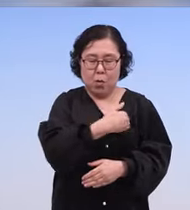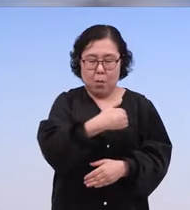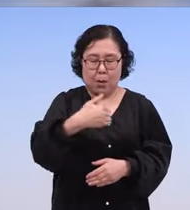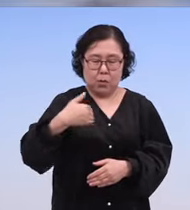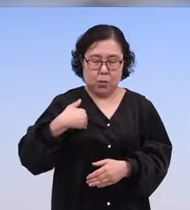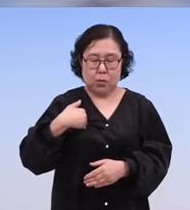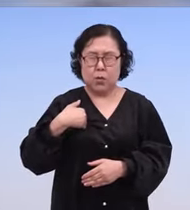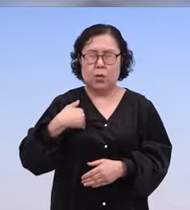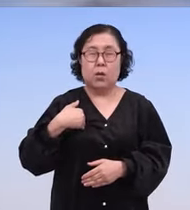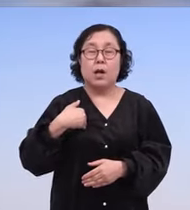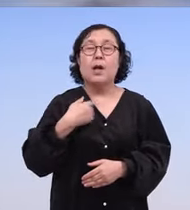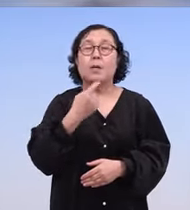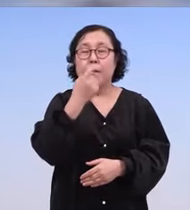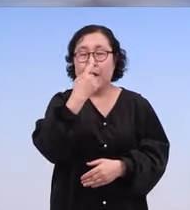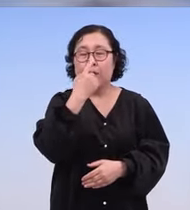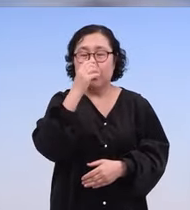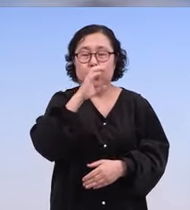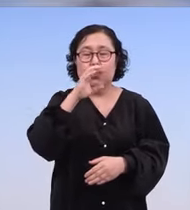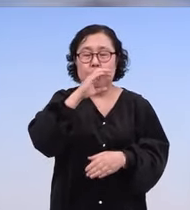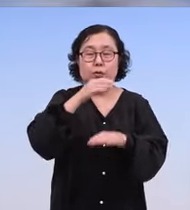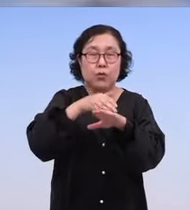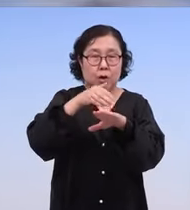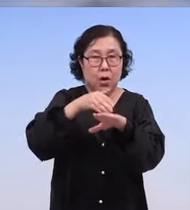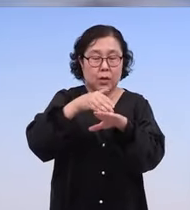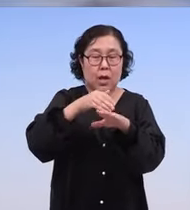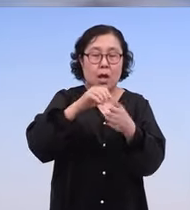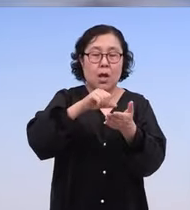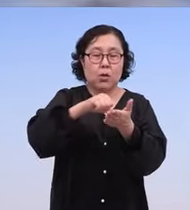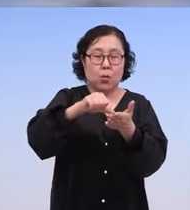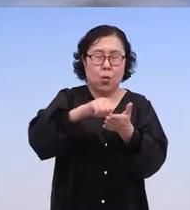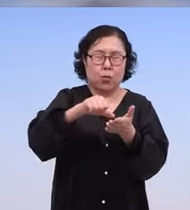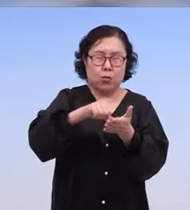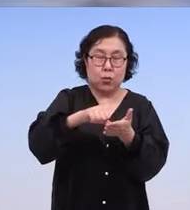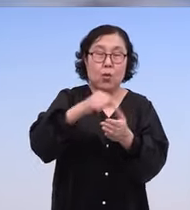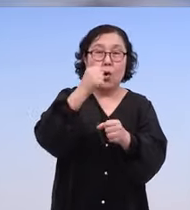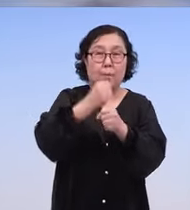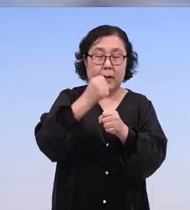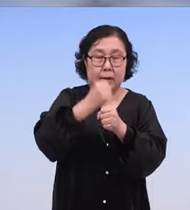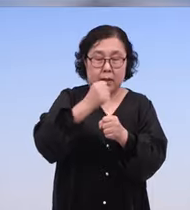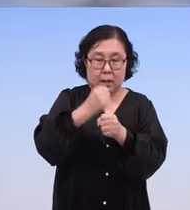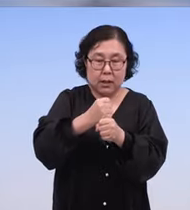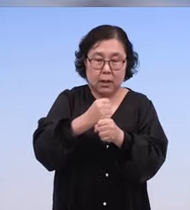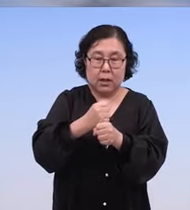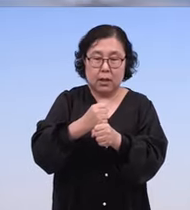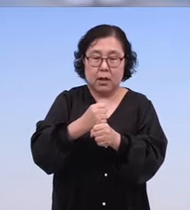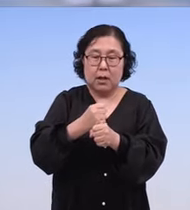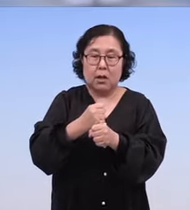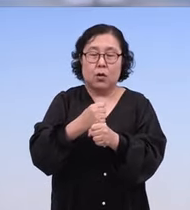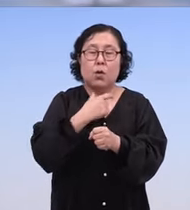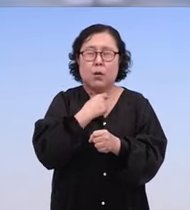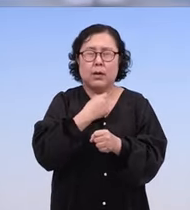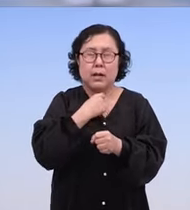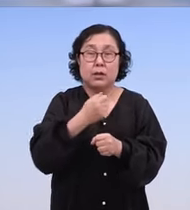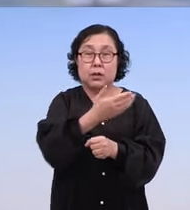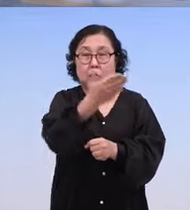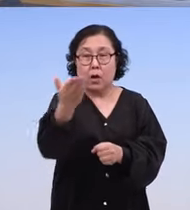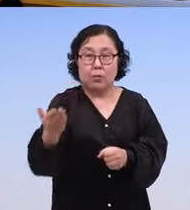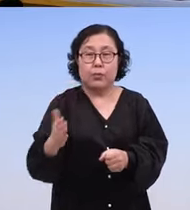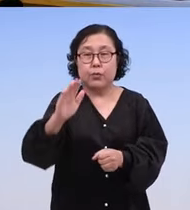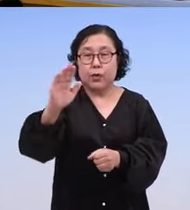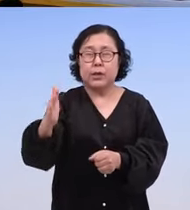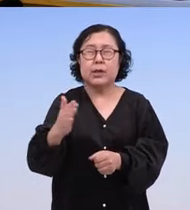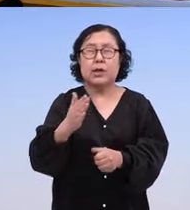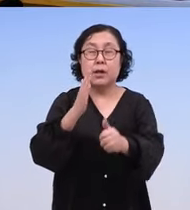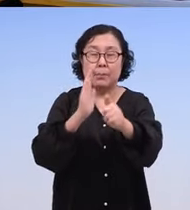배우는 훈련의 도구로 삼아야 되겠다. 그렇게 결단하시는 성도님들 되시기를 바랍니다. 그런가 하면